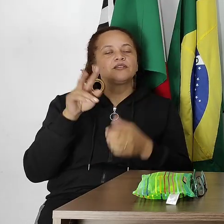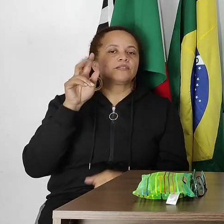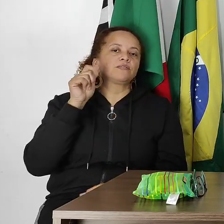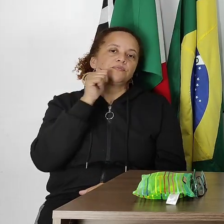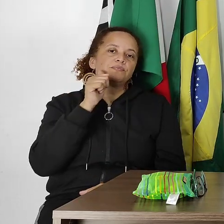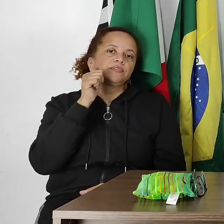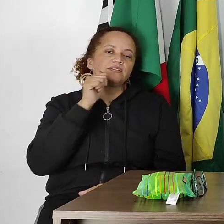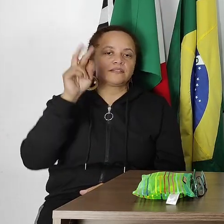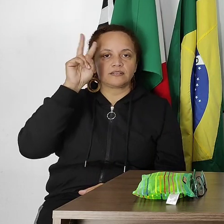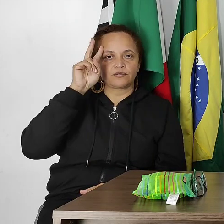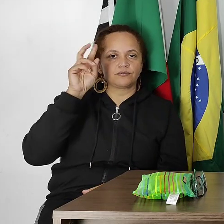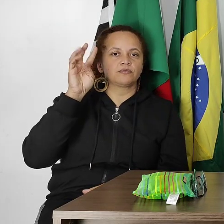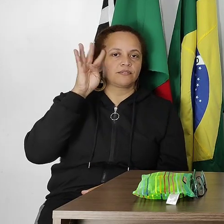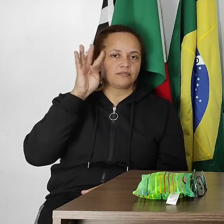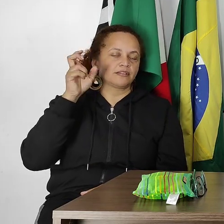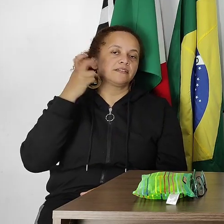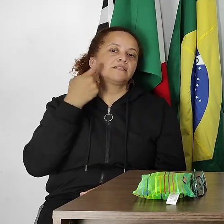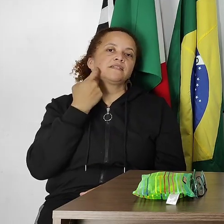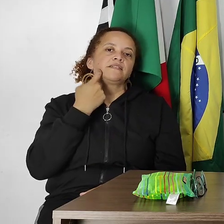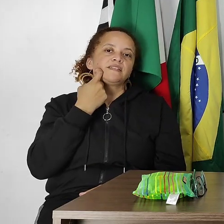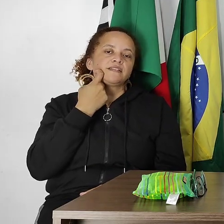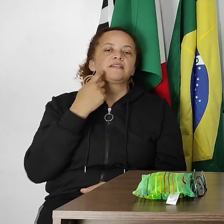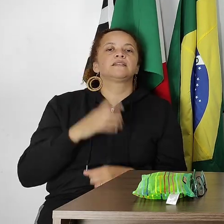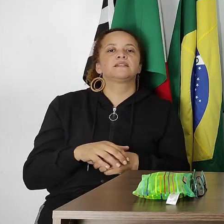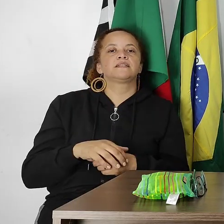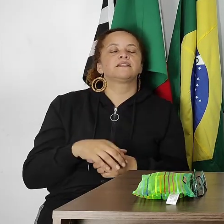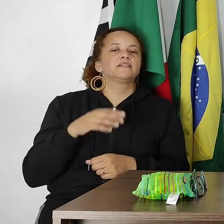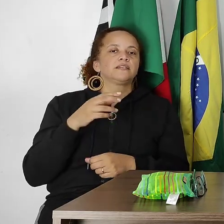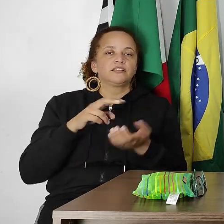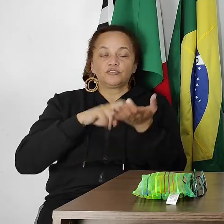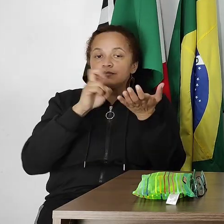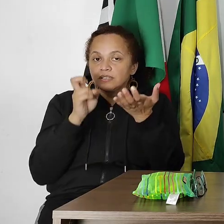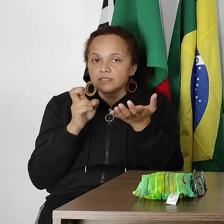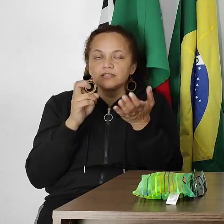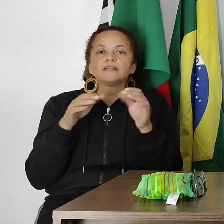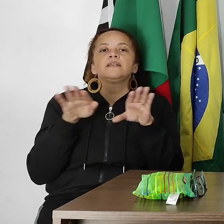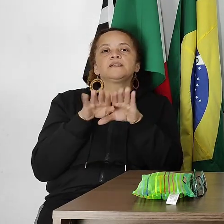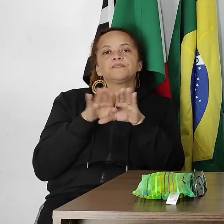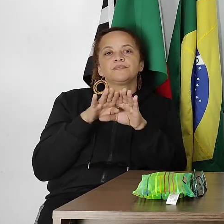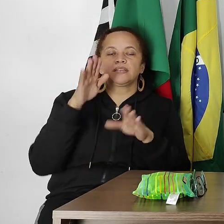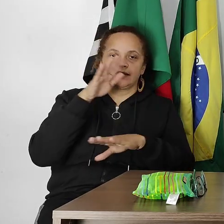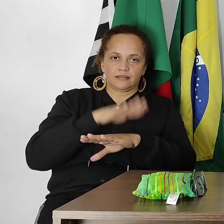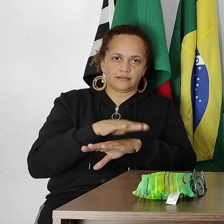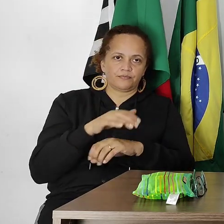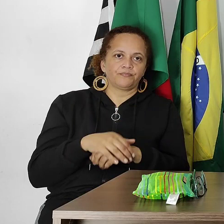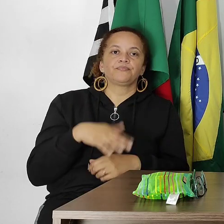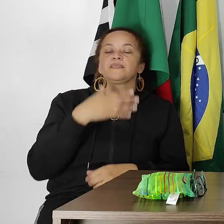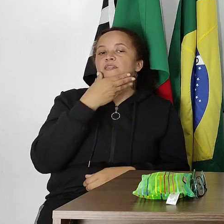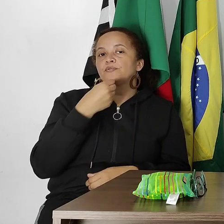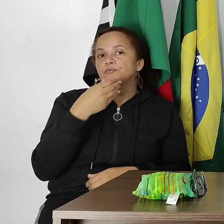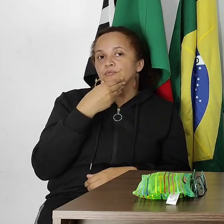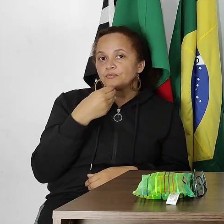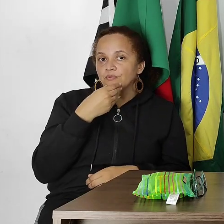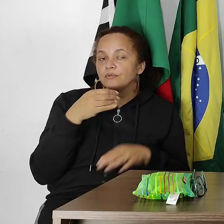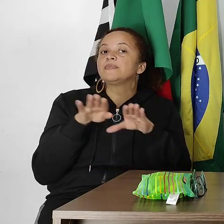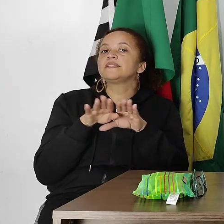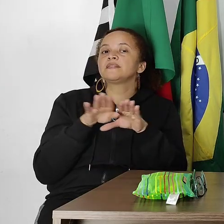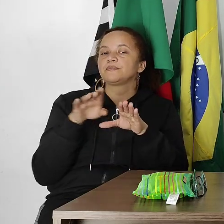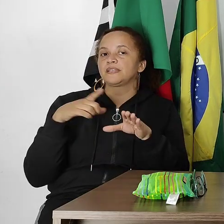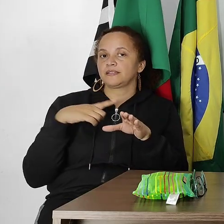com a Zenaide às 8 horas e à tarde comigo às 15. E com os homens nós temos com o André de segunda às